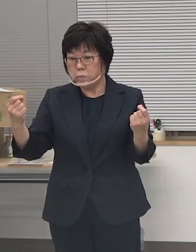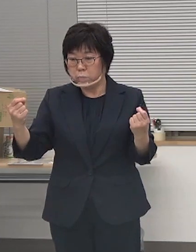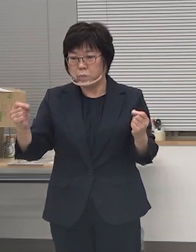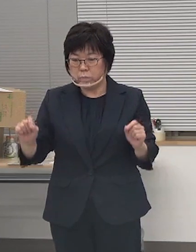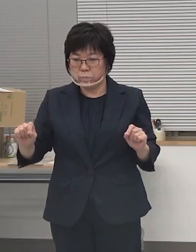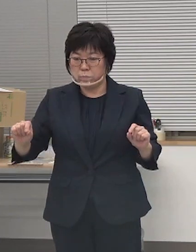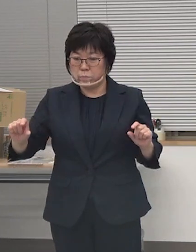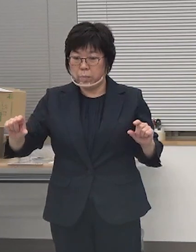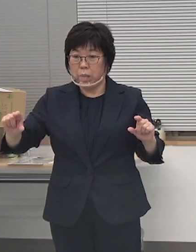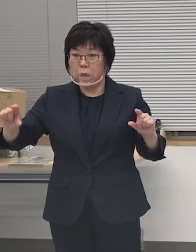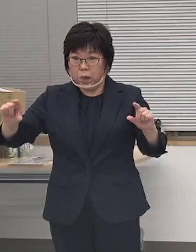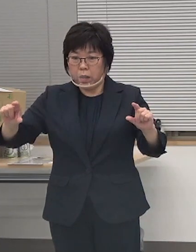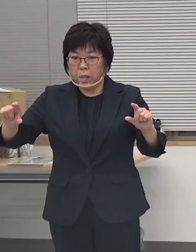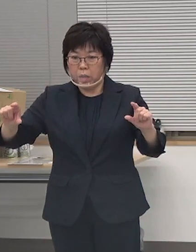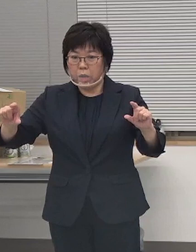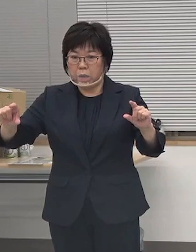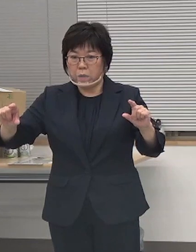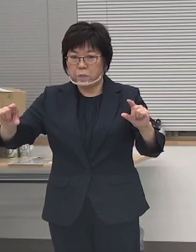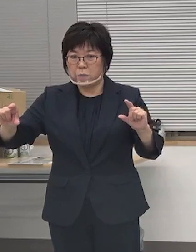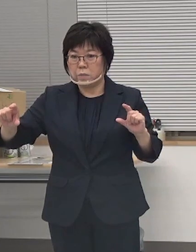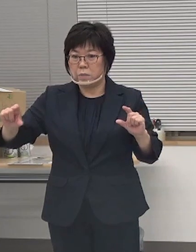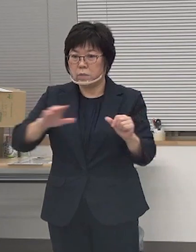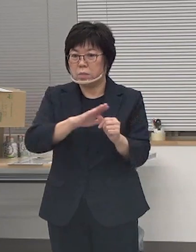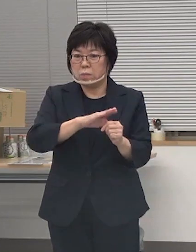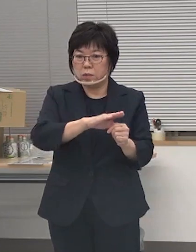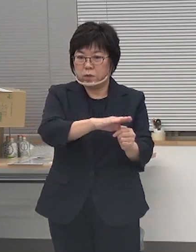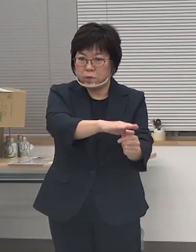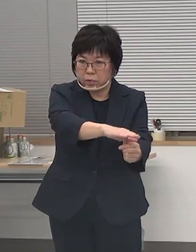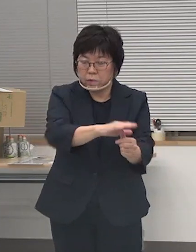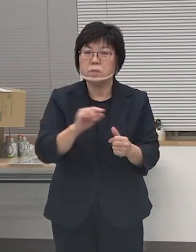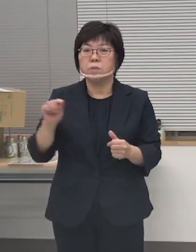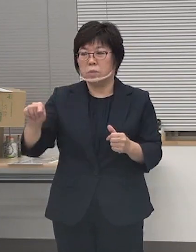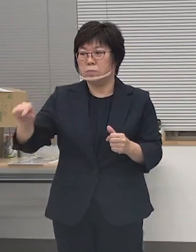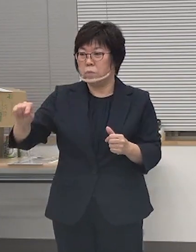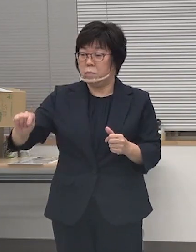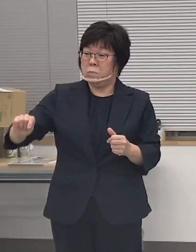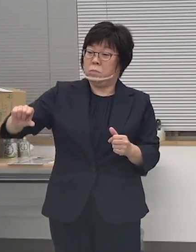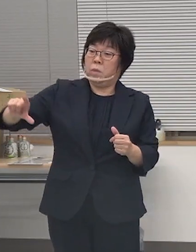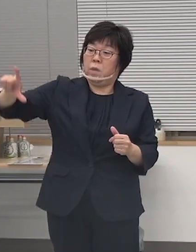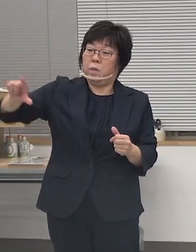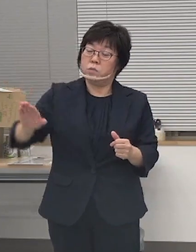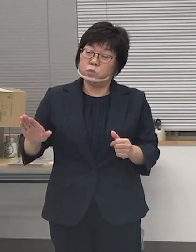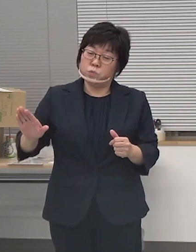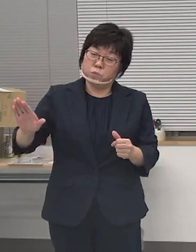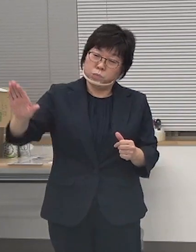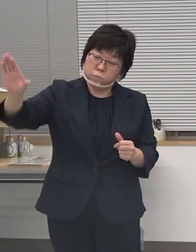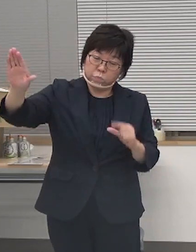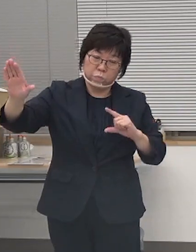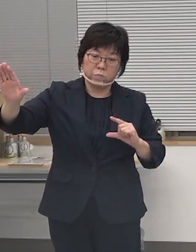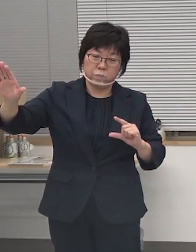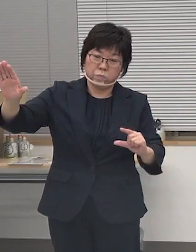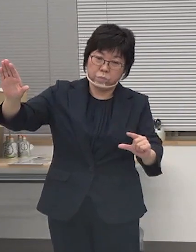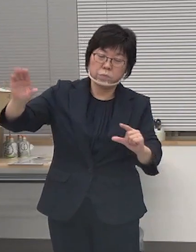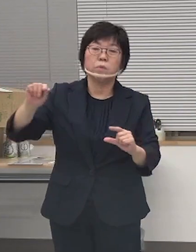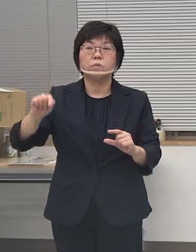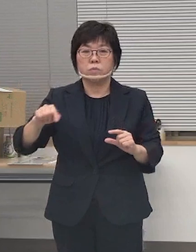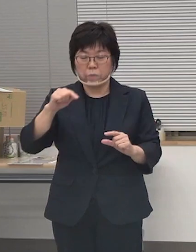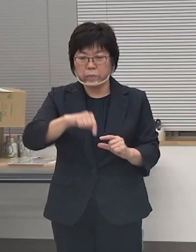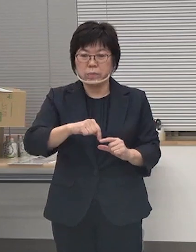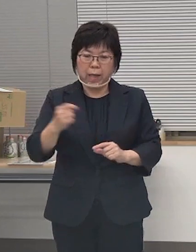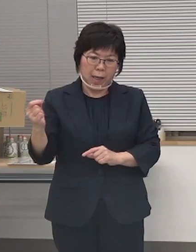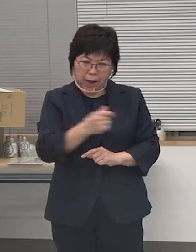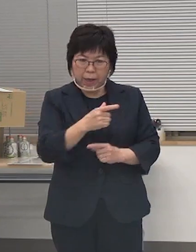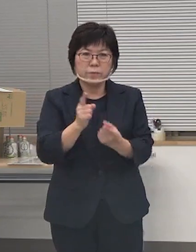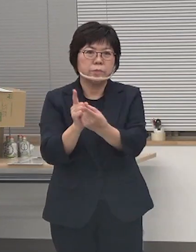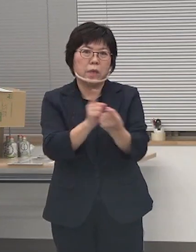最終的には我々はそれ61年東京は200名と差がついたわけですけれども、そういったその早く介入したという経験が